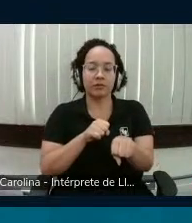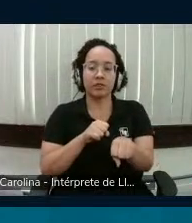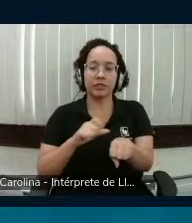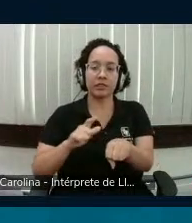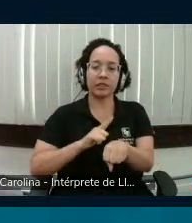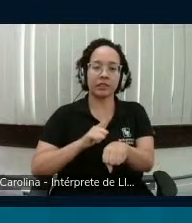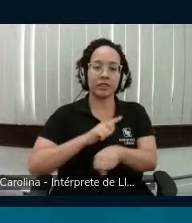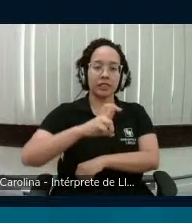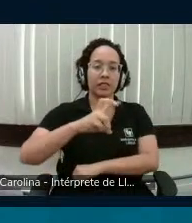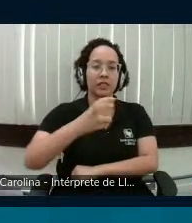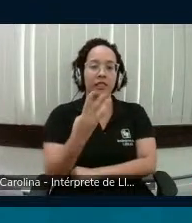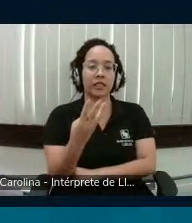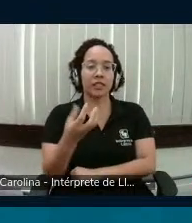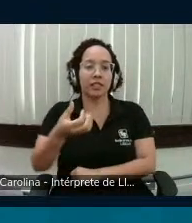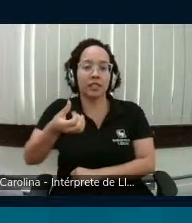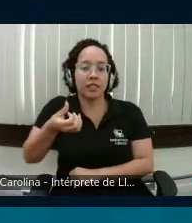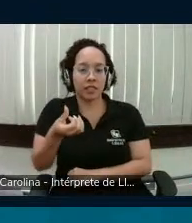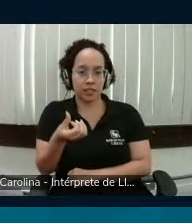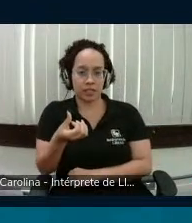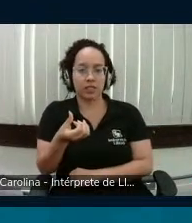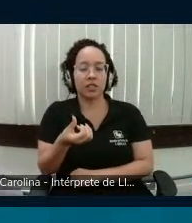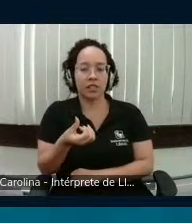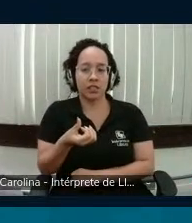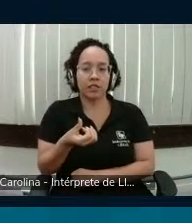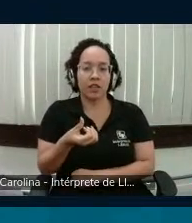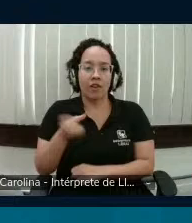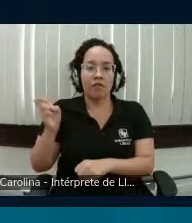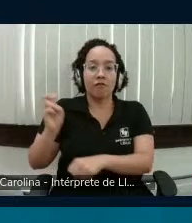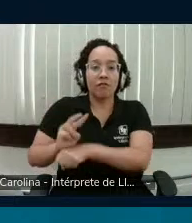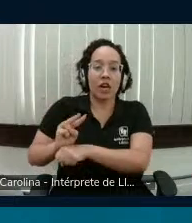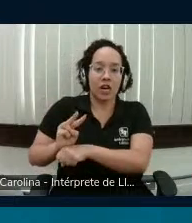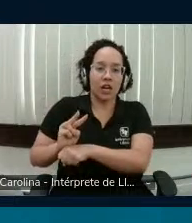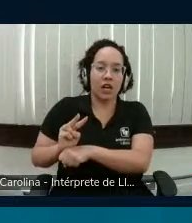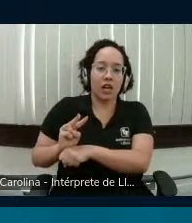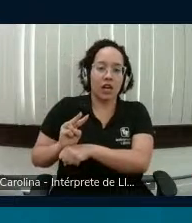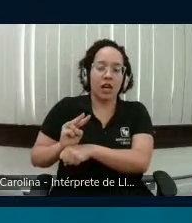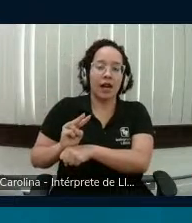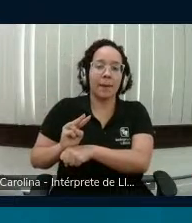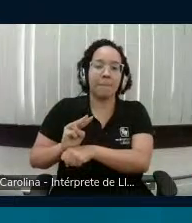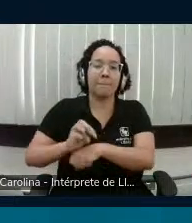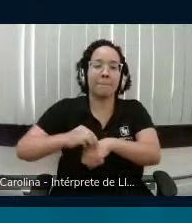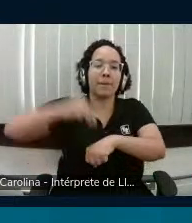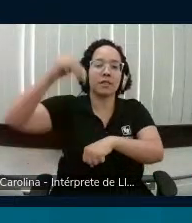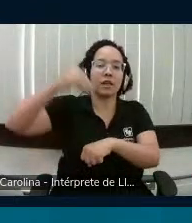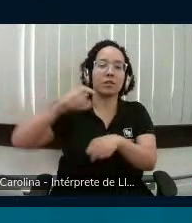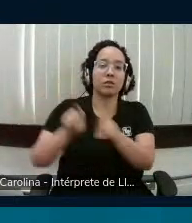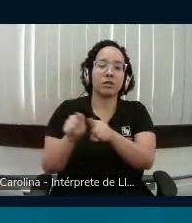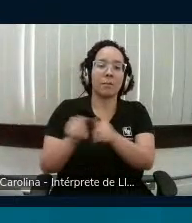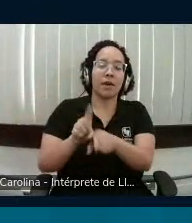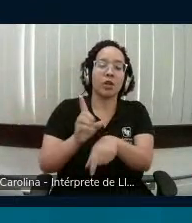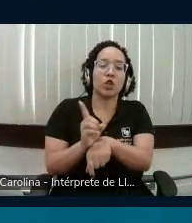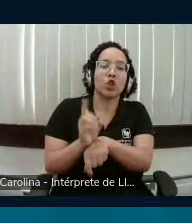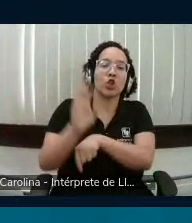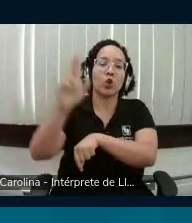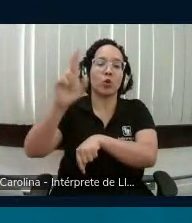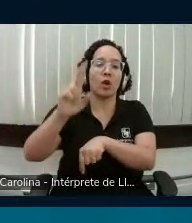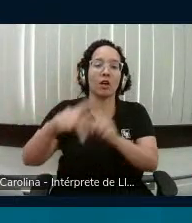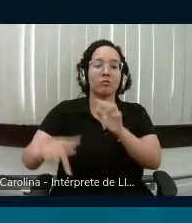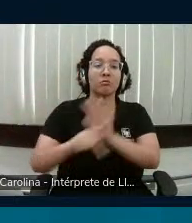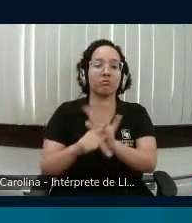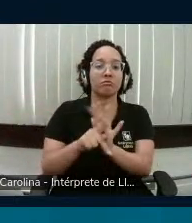com 536, né, vagas ofertadas para mestrado, doutorado para o Instituto Federal do Espírito Santo. Nós